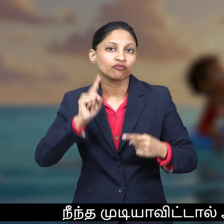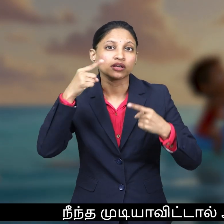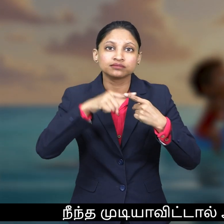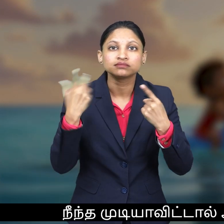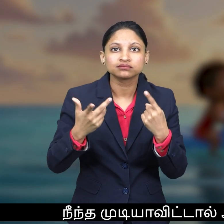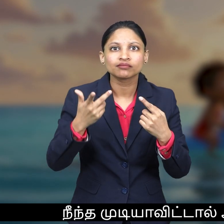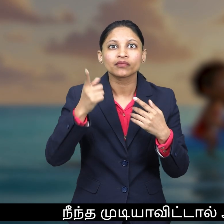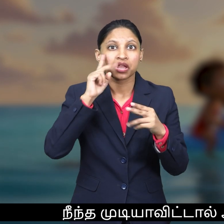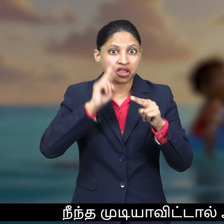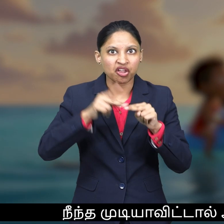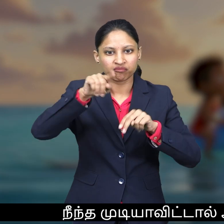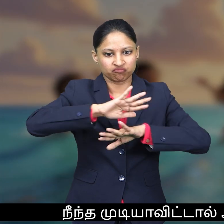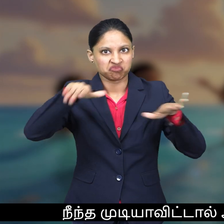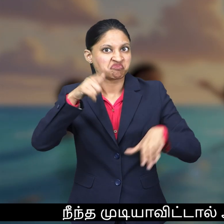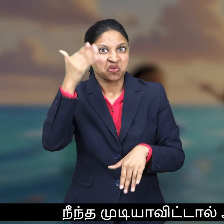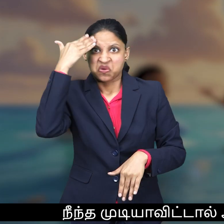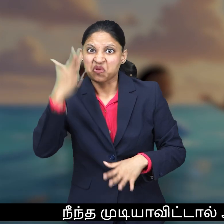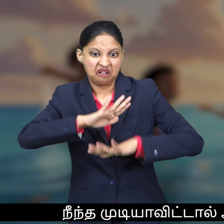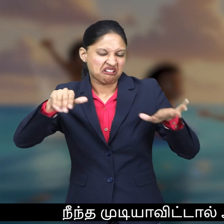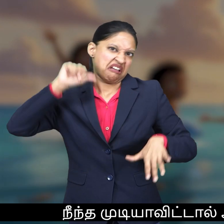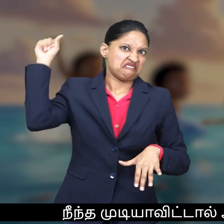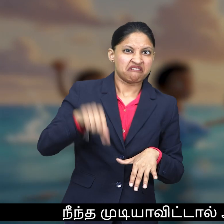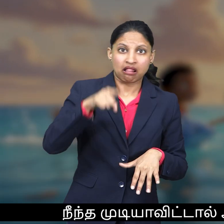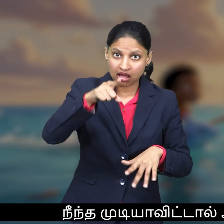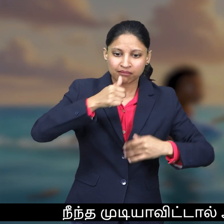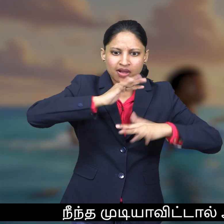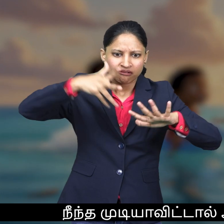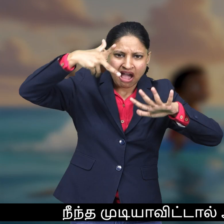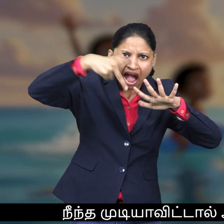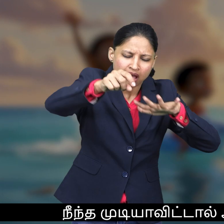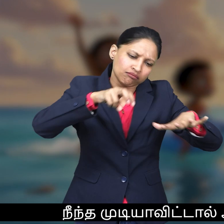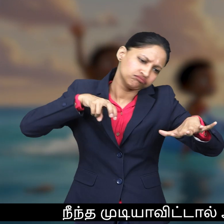நீந்த முடியாவிட்டால் ஆழமான நீரில் இறங்க வேண்டாம்.